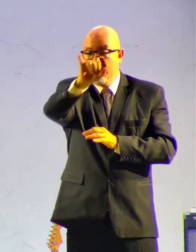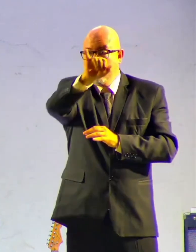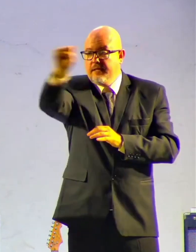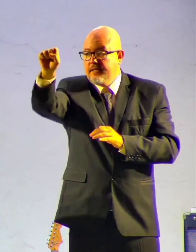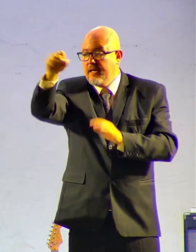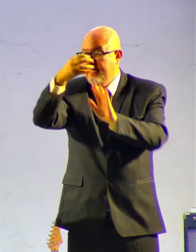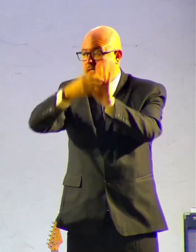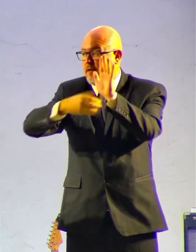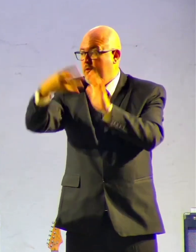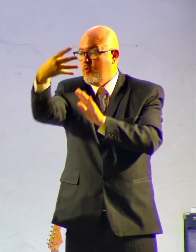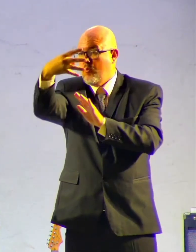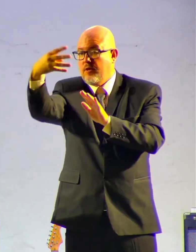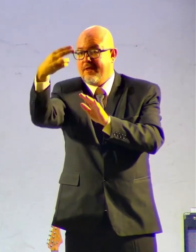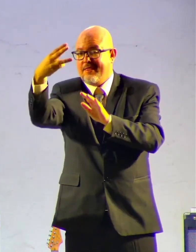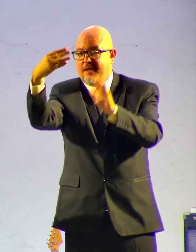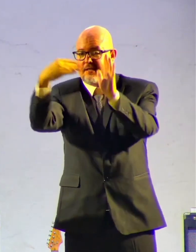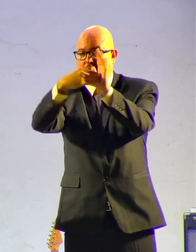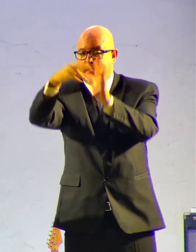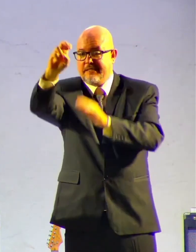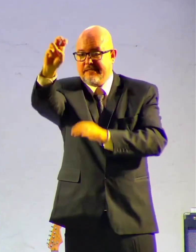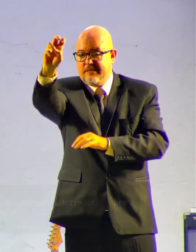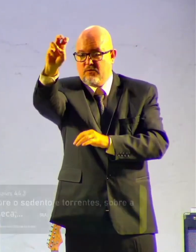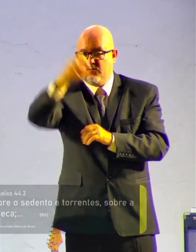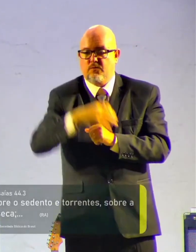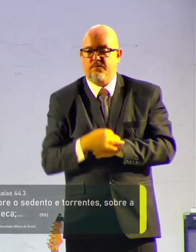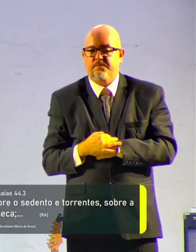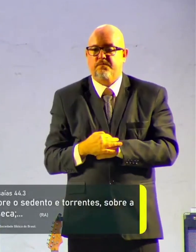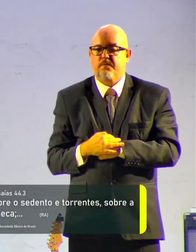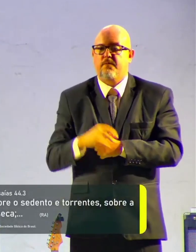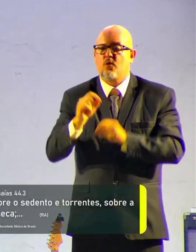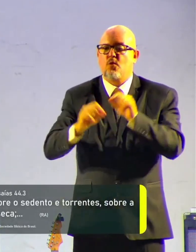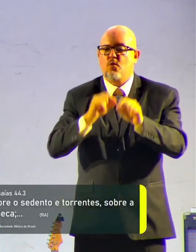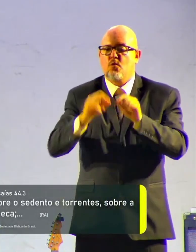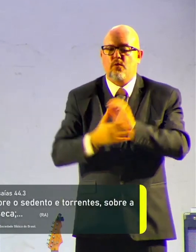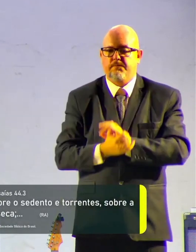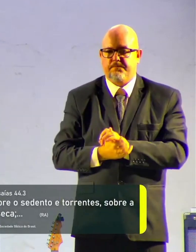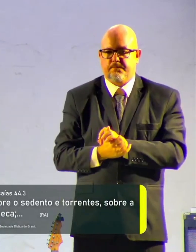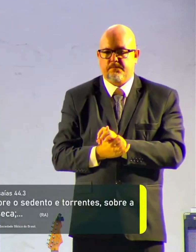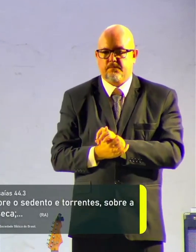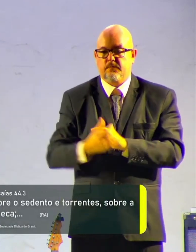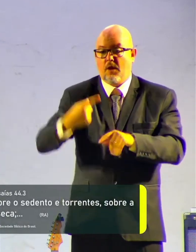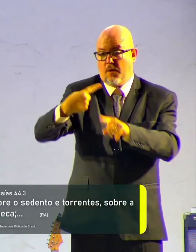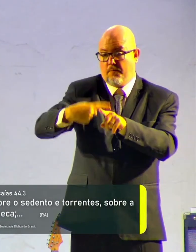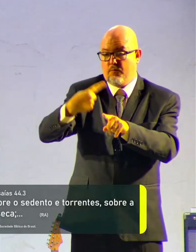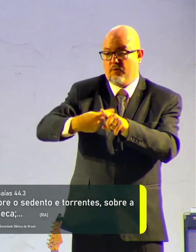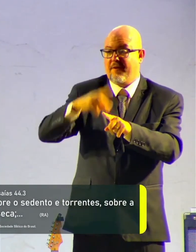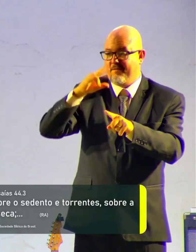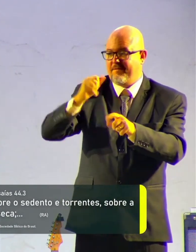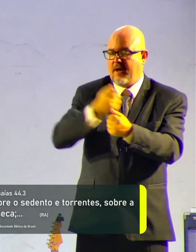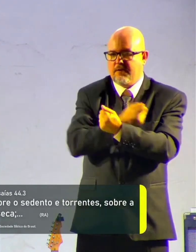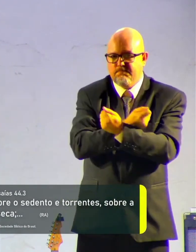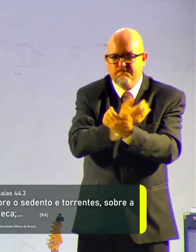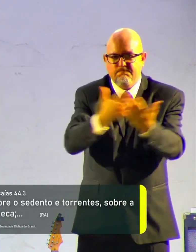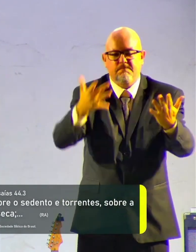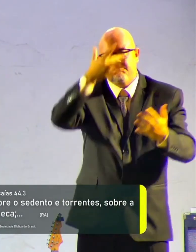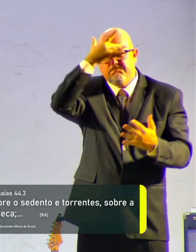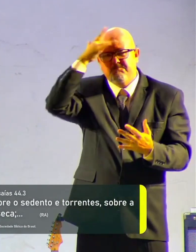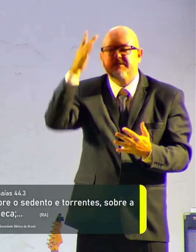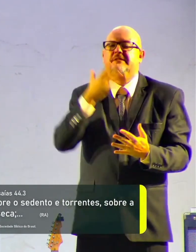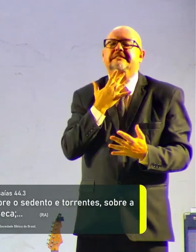Isaías 44, 3 a 5, que diz o seguinte: porque derramarei água sobre o